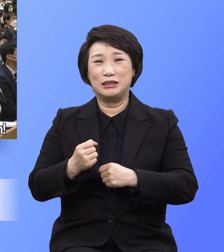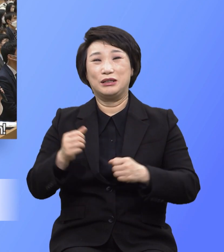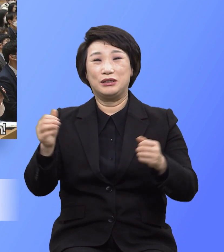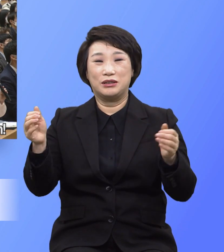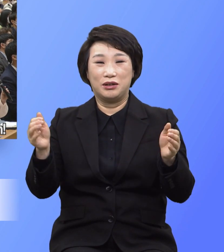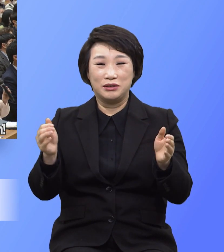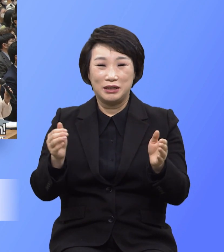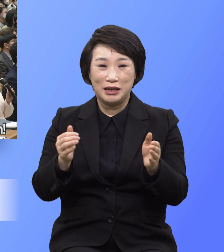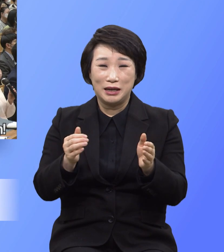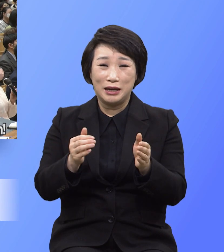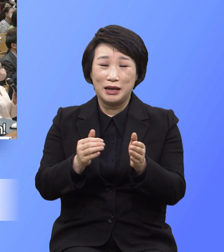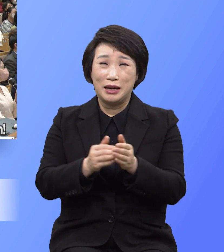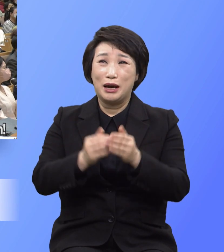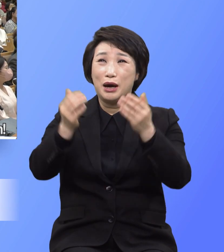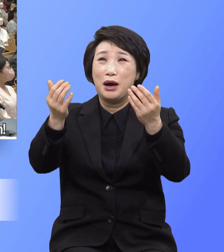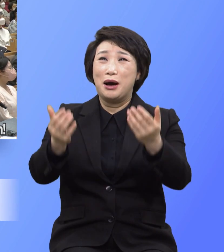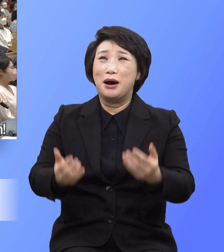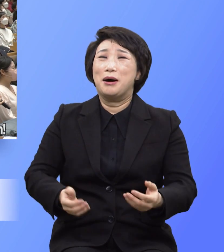십자가를 지셨네,